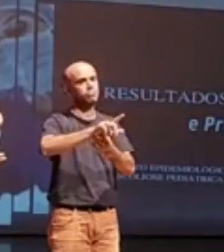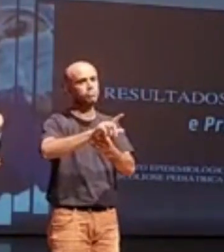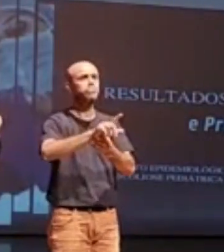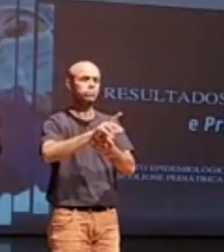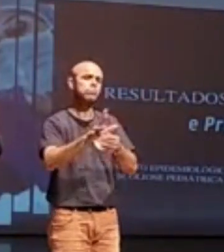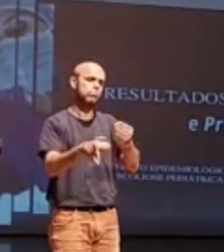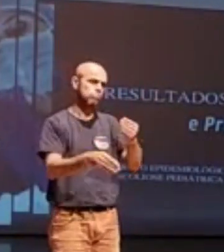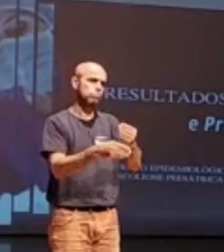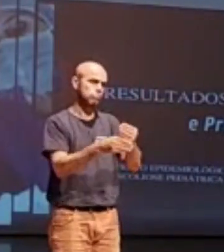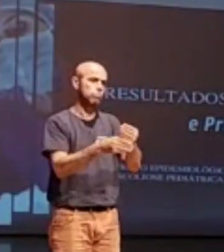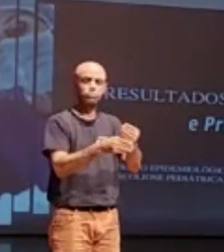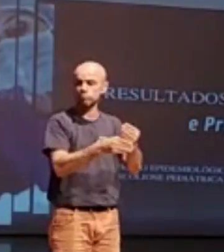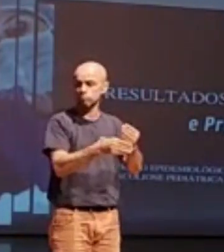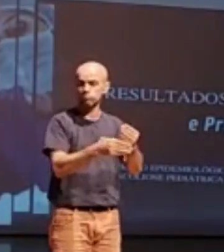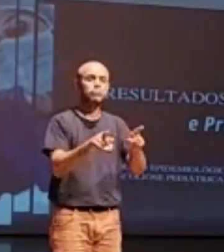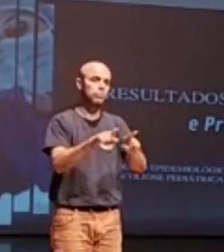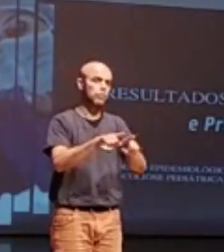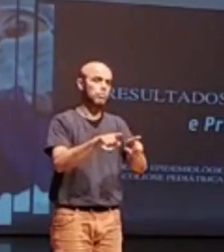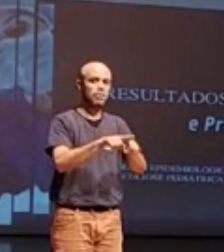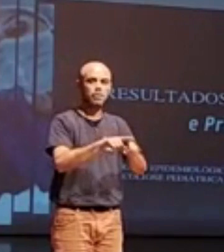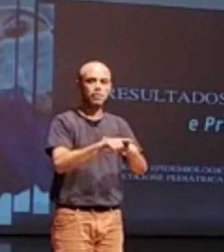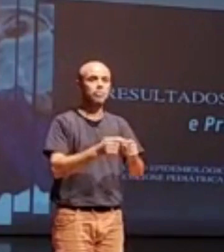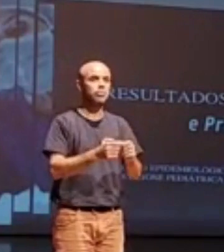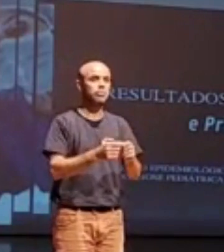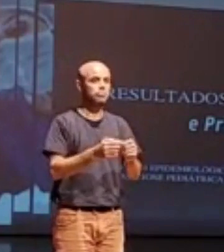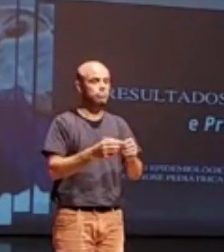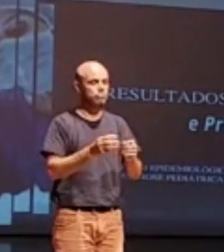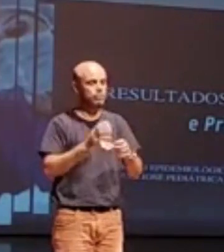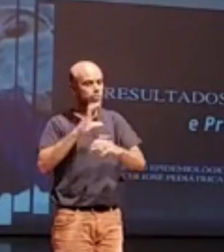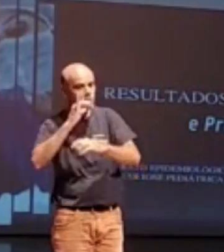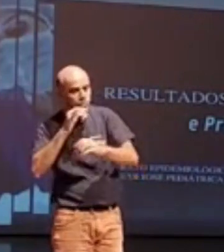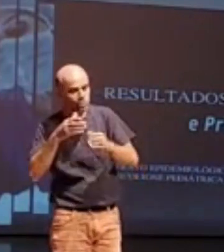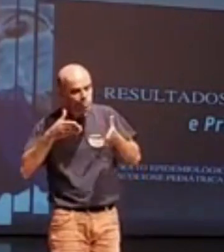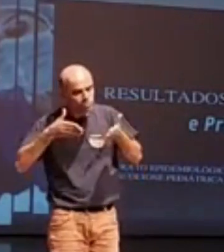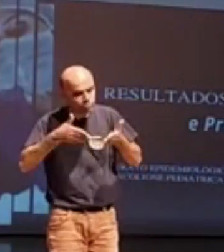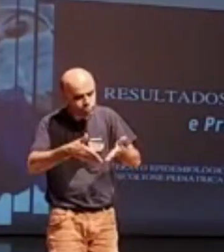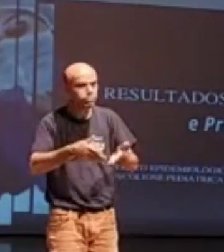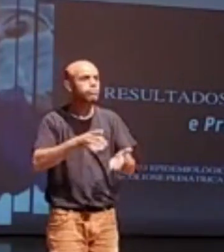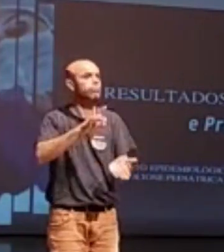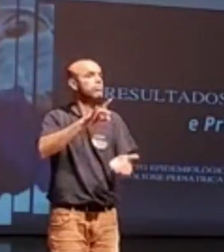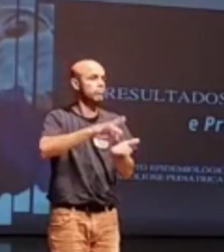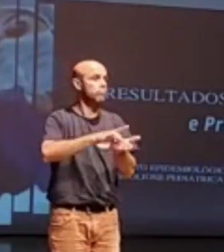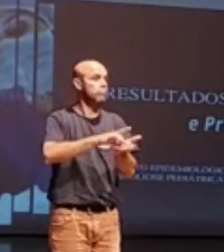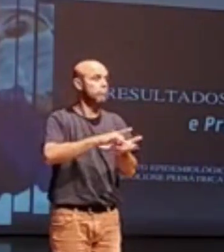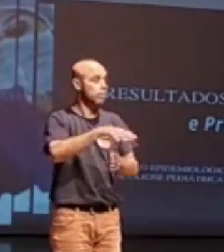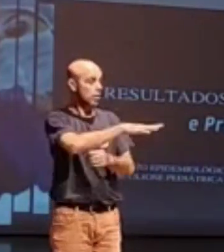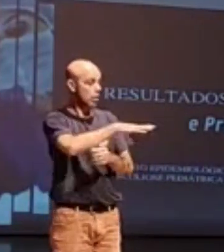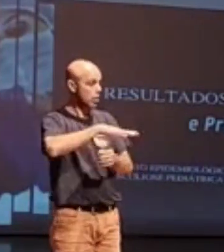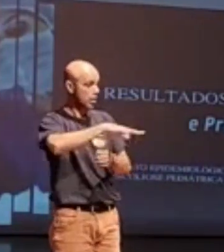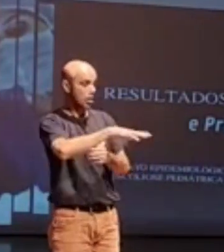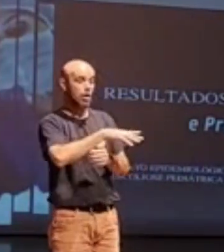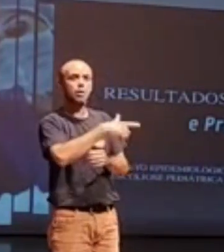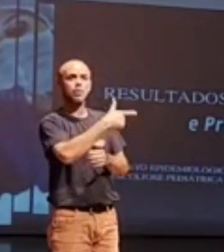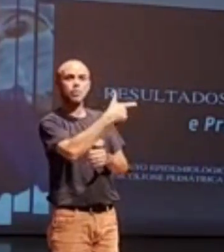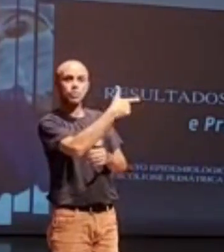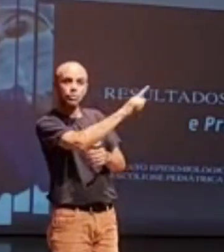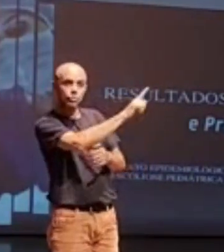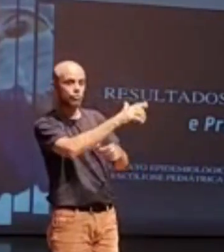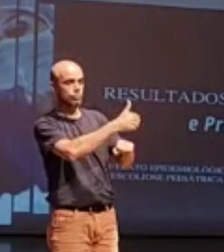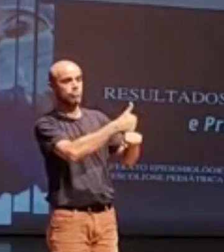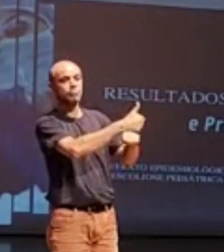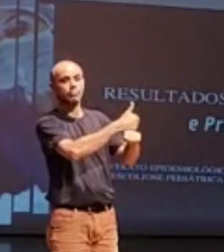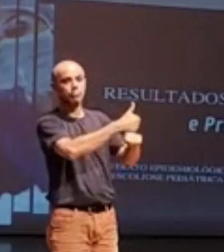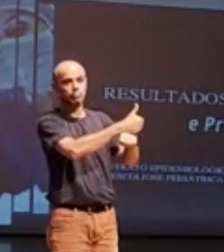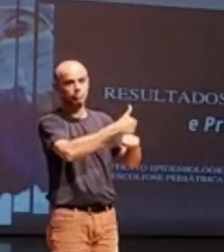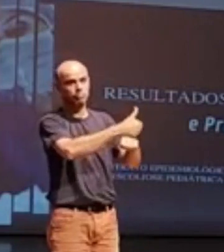do tratamento, com evidência científica robusta, porque é a área da Priscila, então não vou falar para não ter